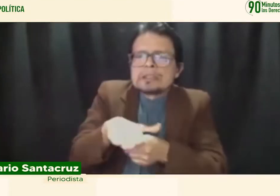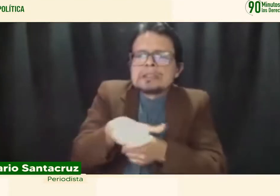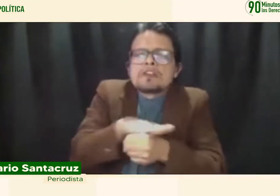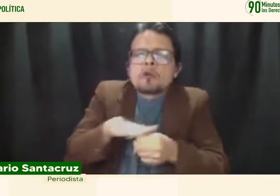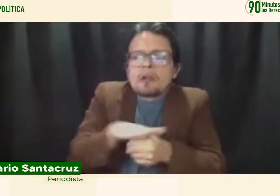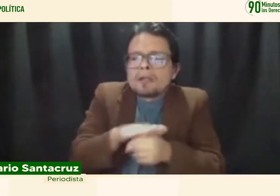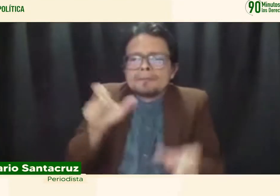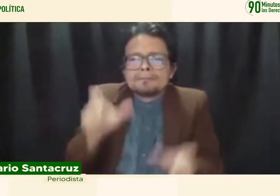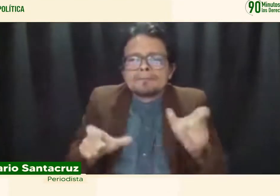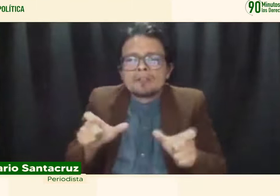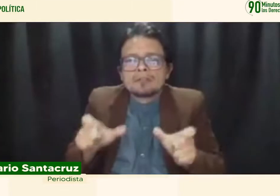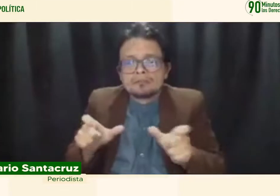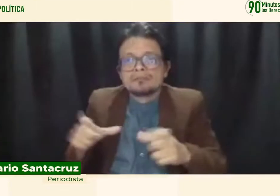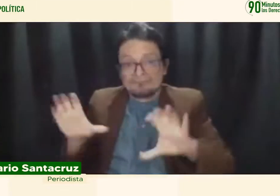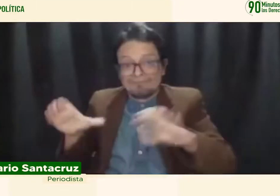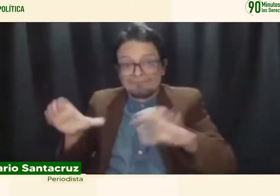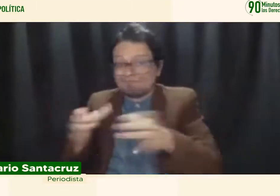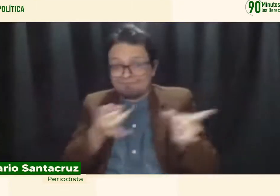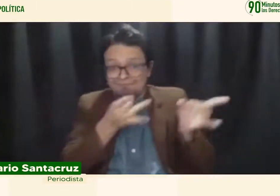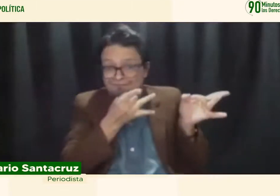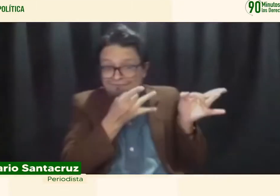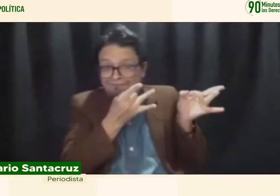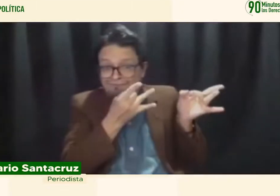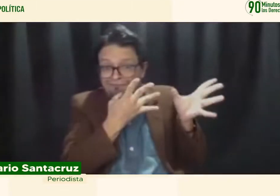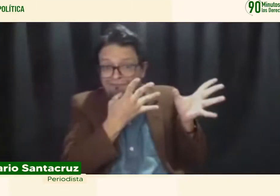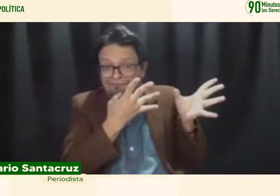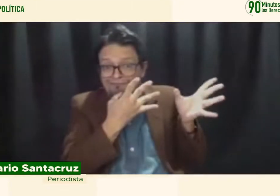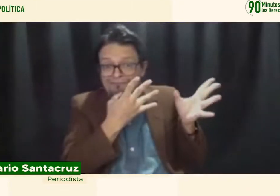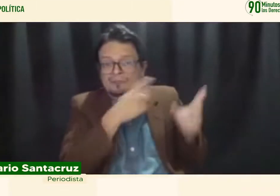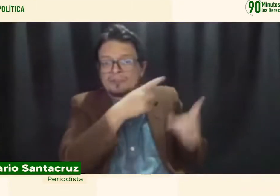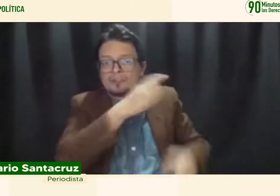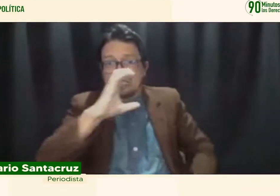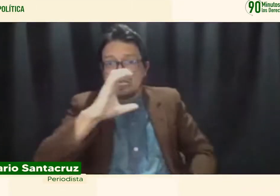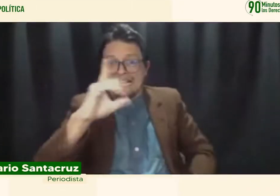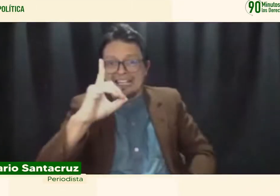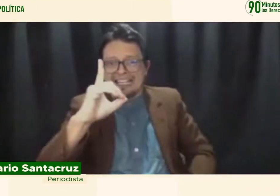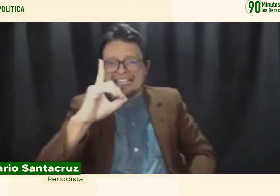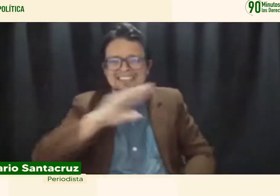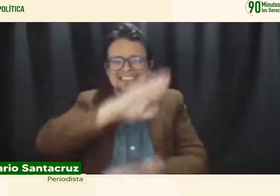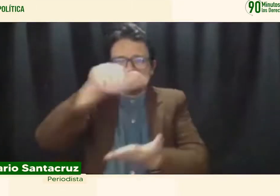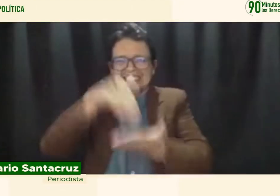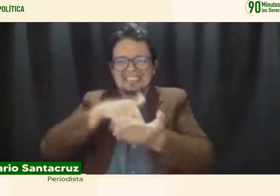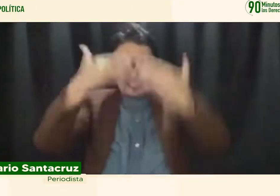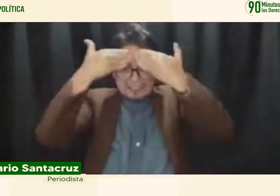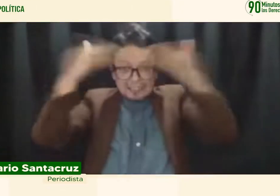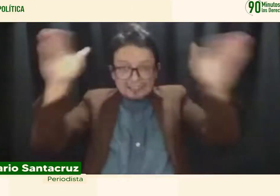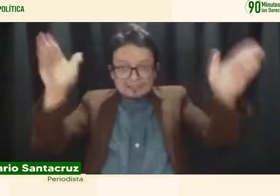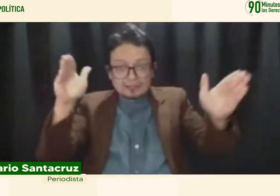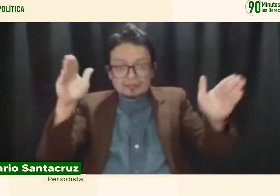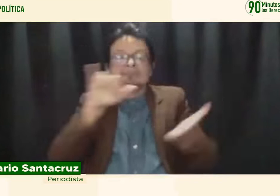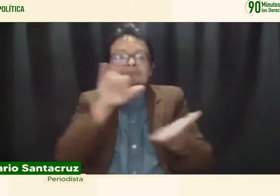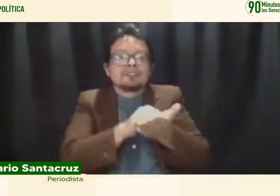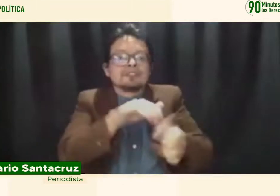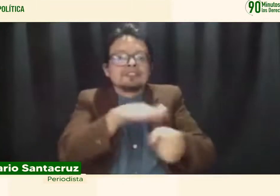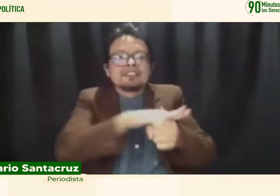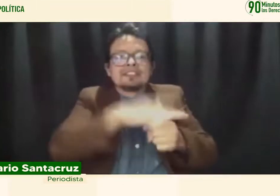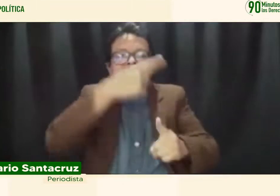entiendo que tenemos que depender de los estatutos de la organización pero en este ejemplo que habló fue muy claro que las madres de soacha